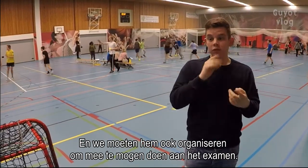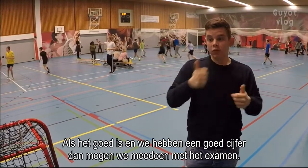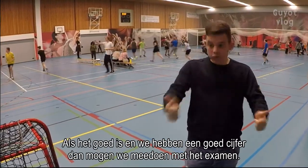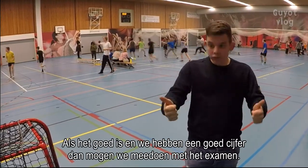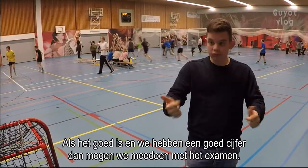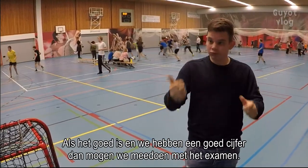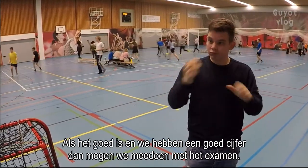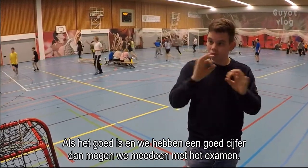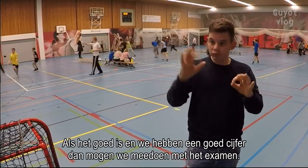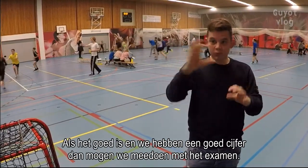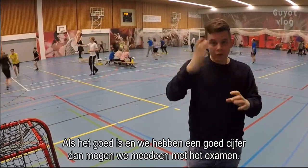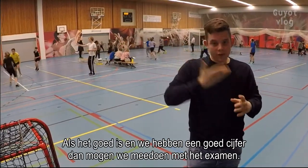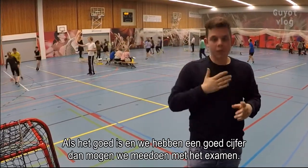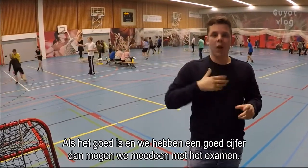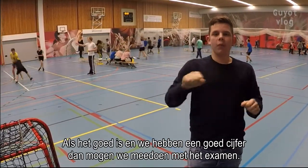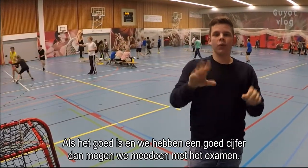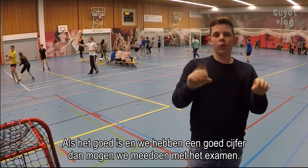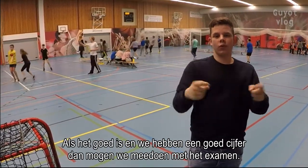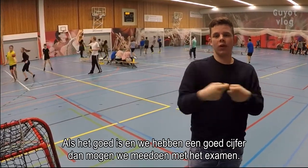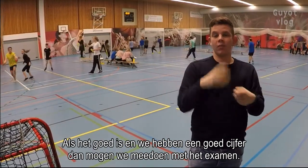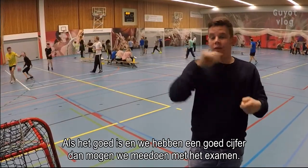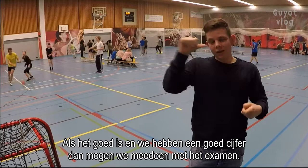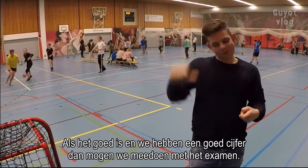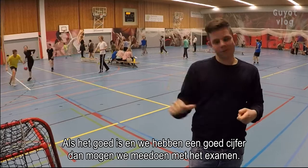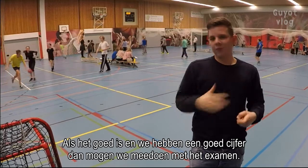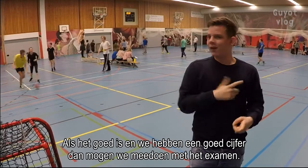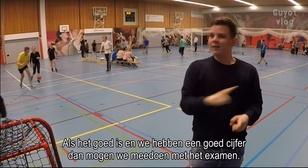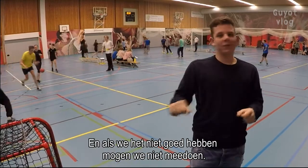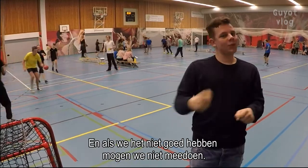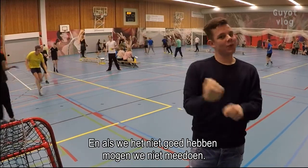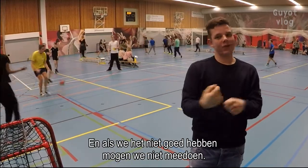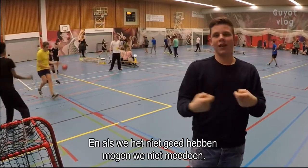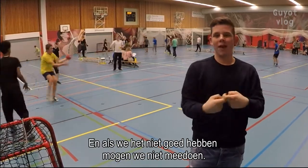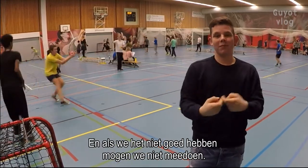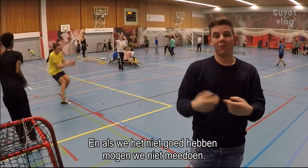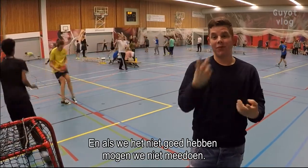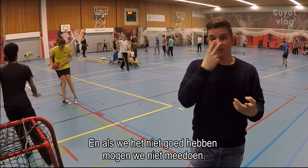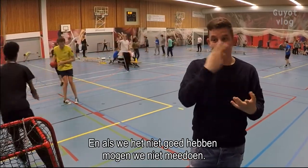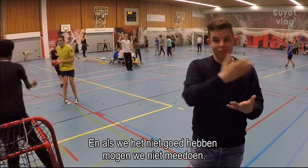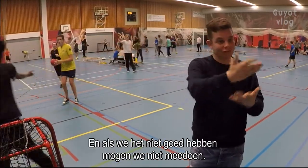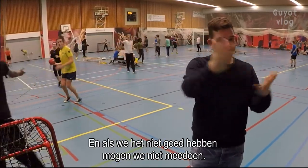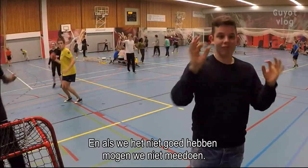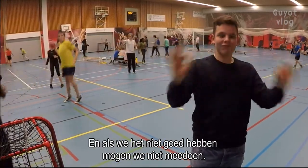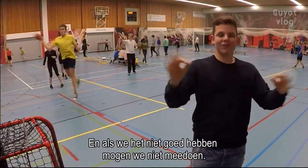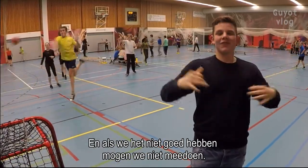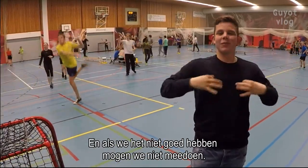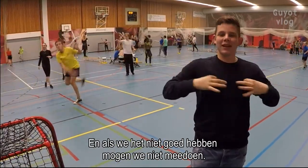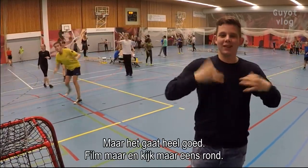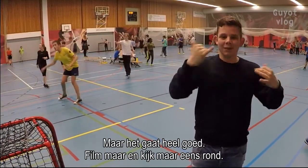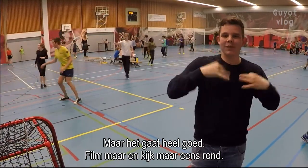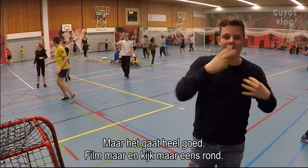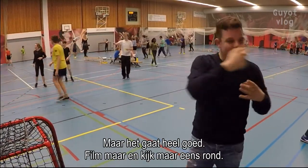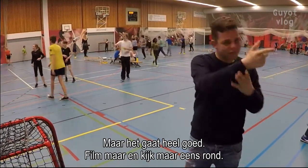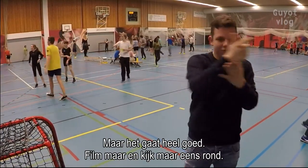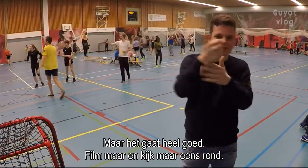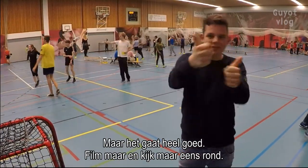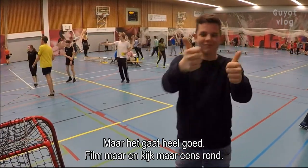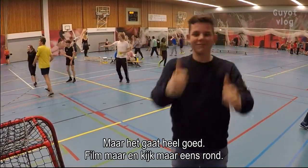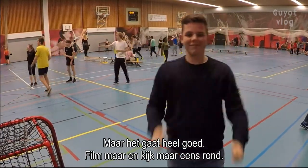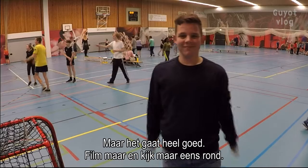het goed is en we hebben een goed cijfer, dan mogen we meedoen met het examen. En als we het niet goed hebben, dan mogen we niet meedoen met het examen. Maar het gaat heel goed. Film maar